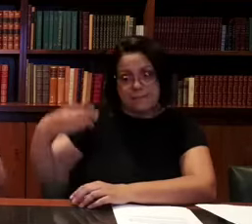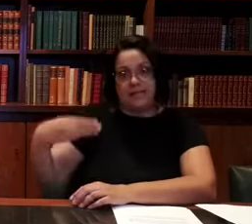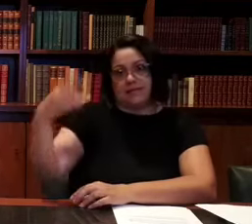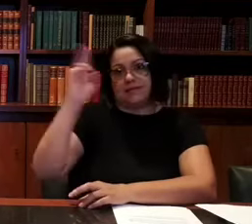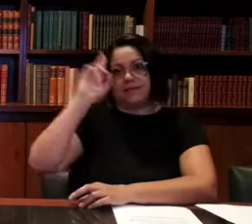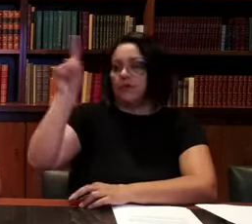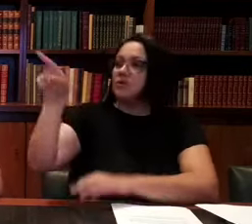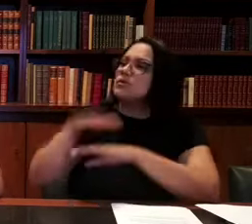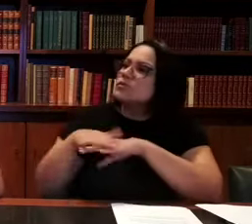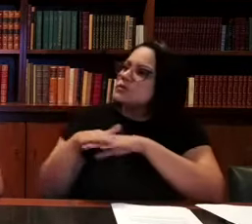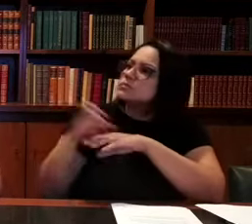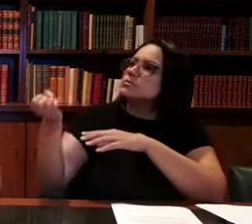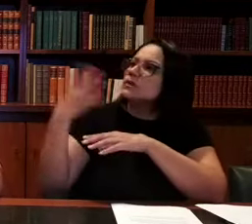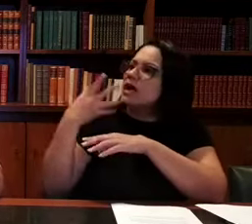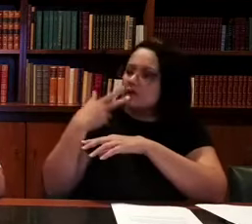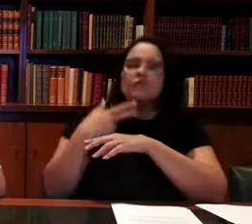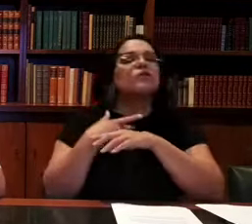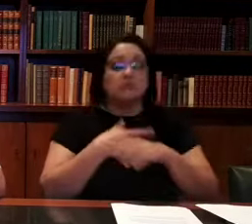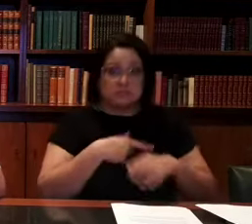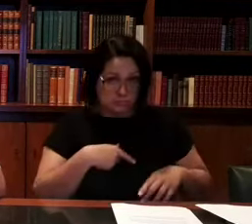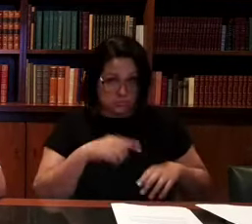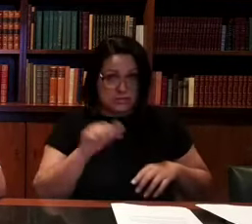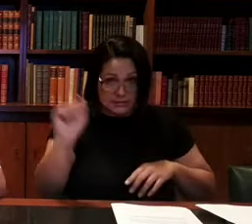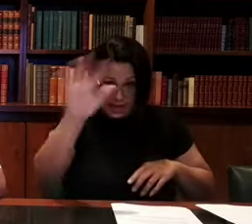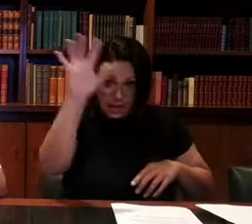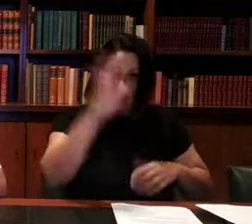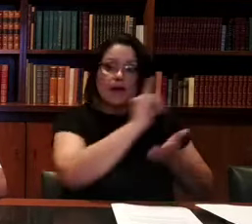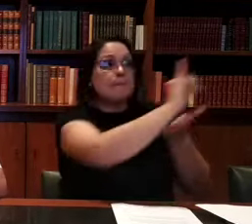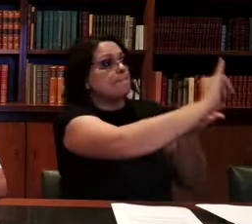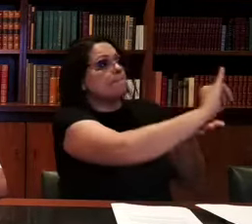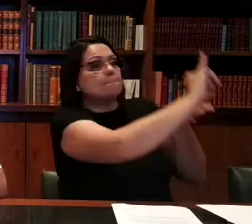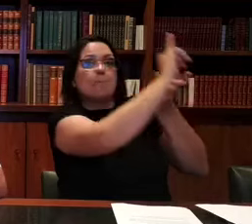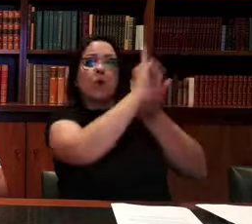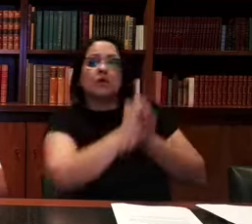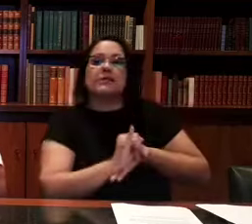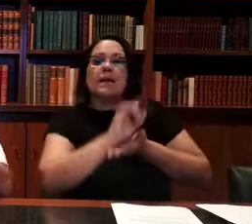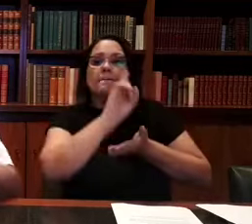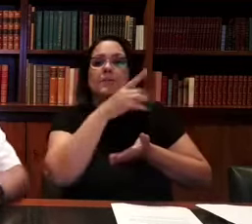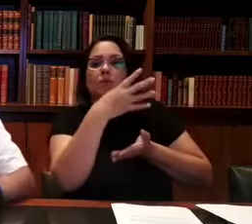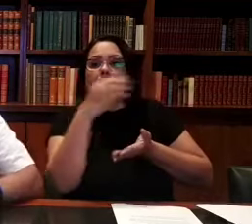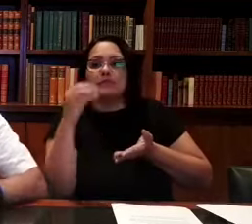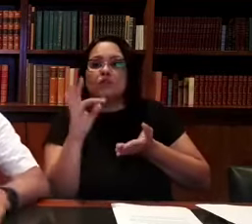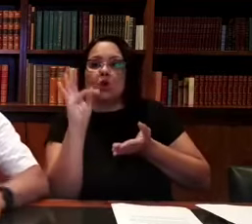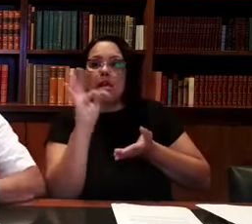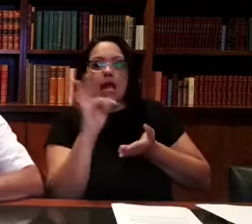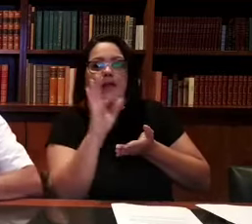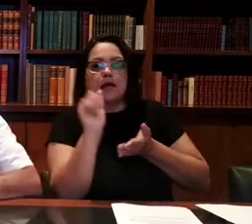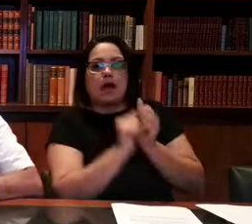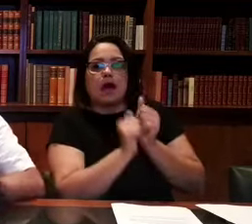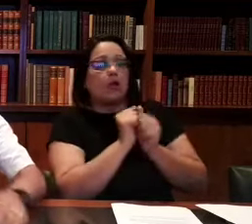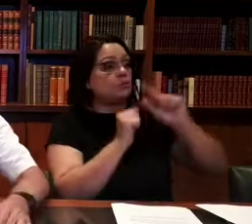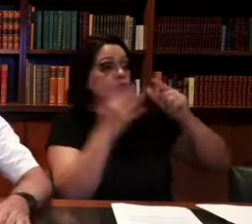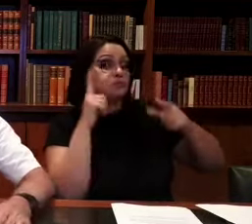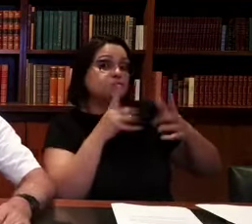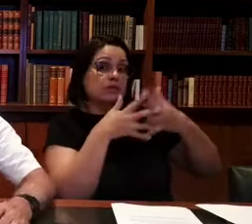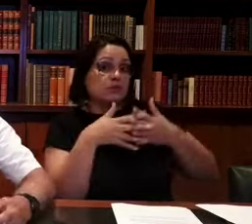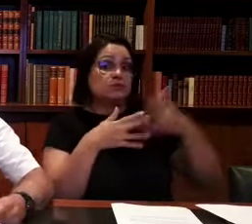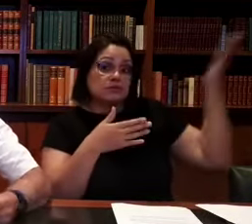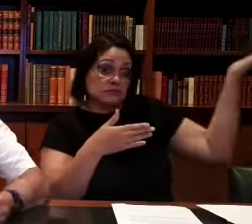resolveu importar com essas mil toneladas de arroz eu acho que vem do Estado nisso e uma coisa importante também Olá